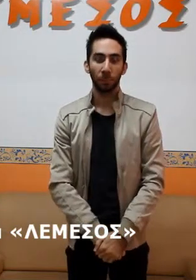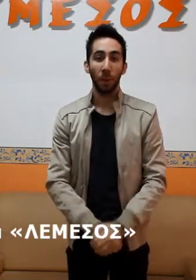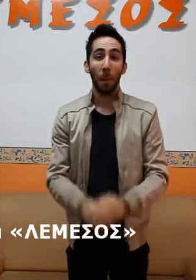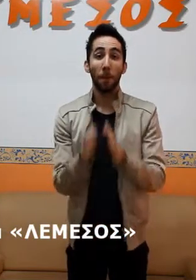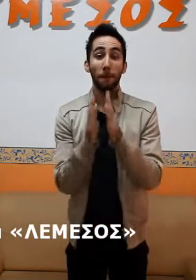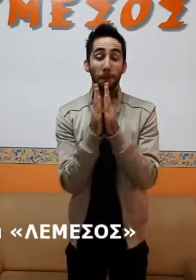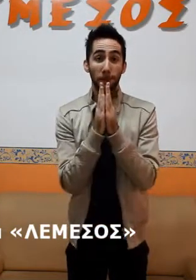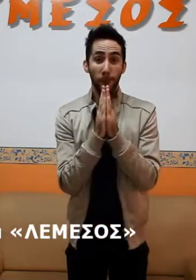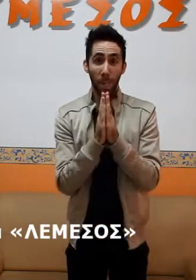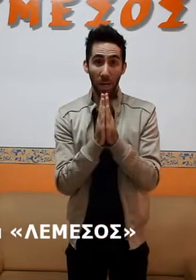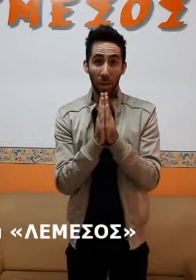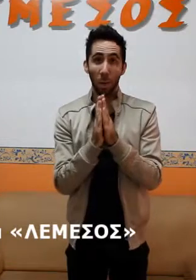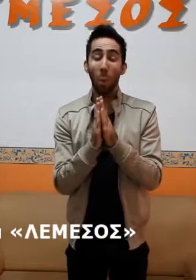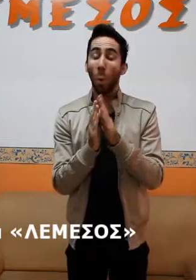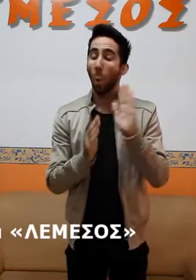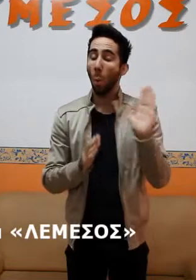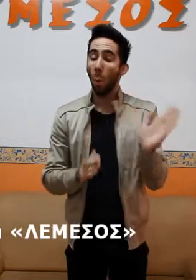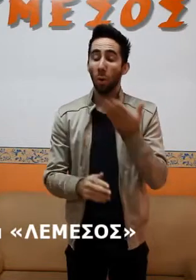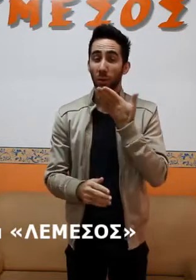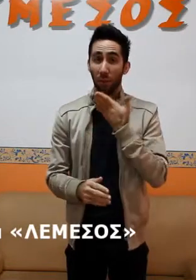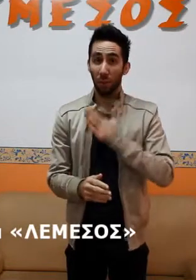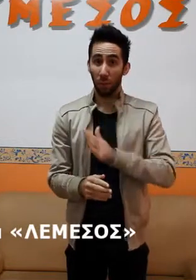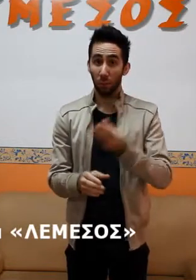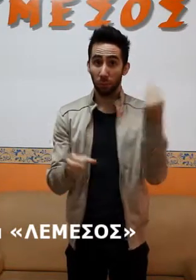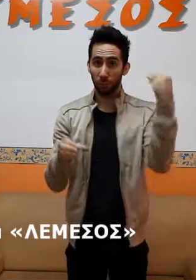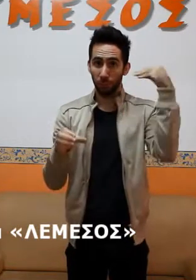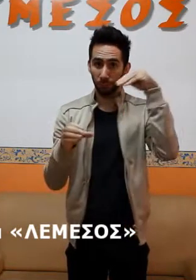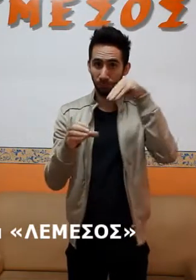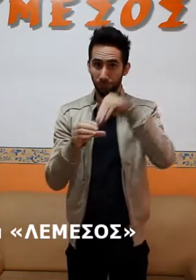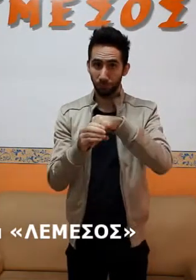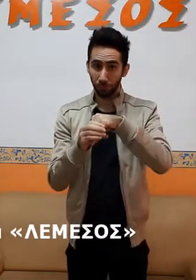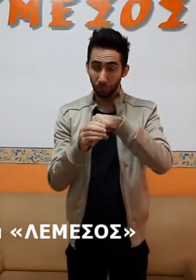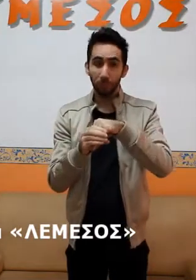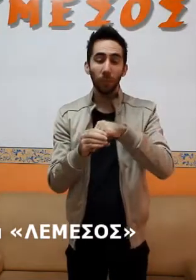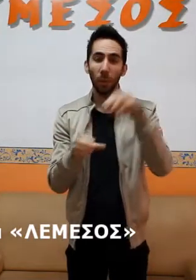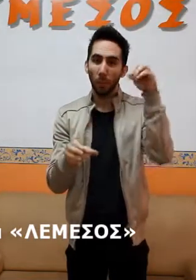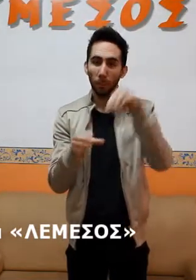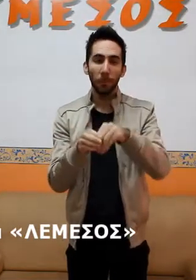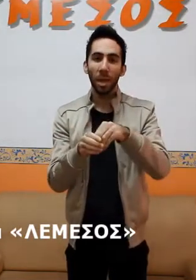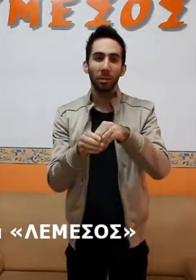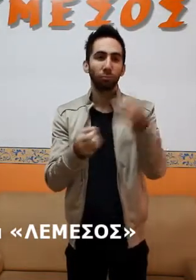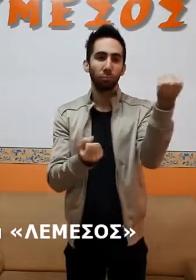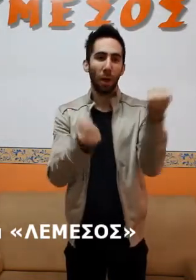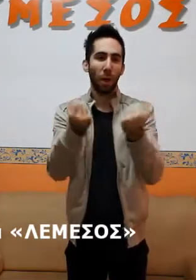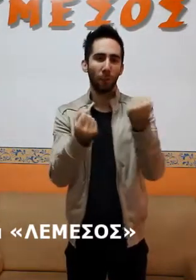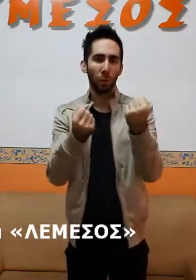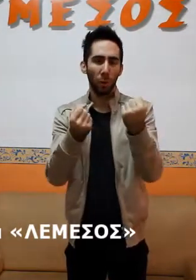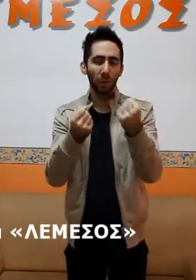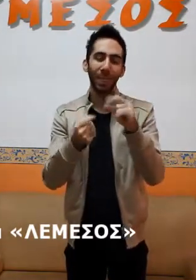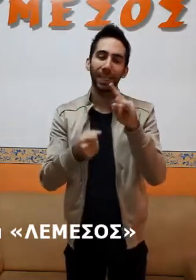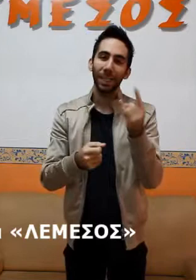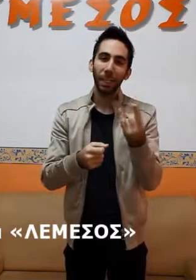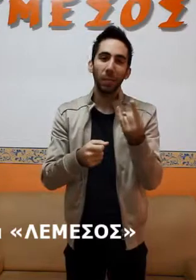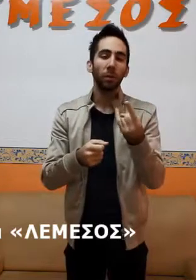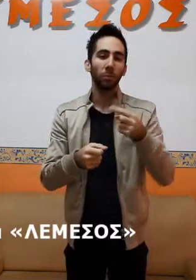Παρακαλούνται όσοι θα ήθελαν να συμμετάσχουν με άρμα ή ομάδα πεζών να